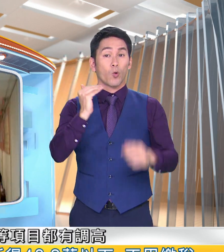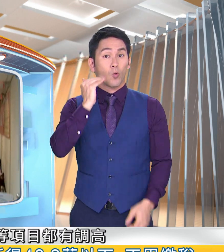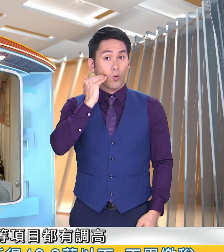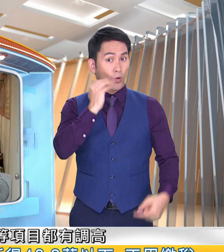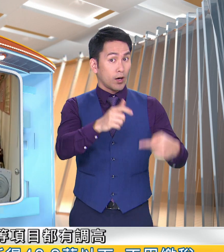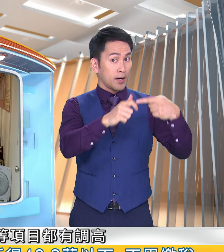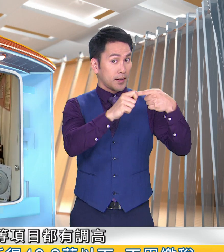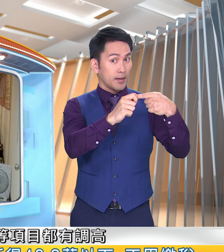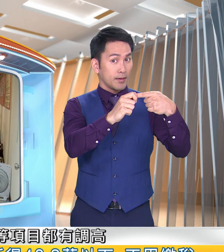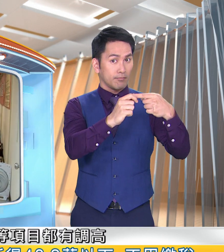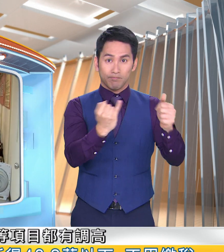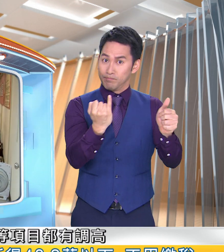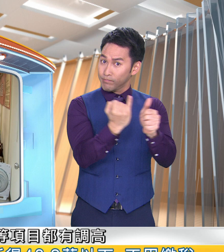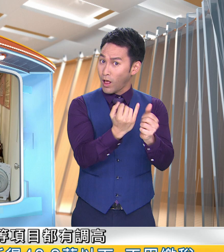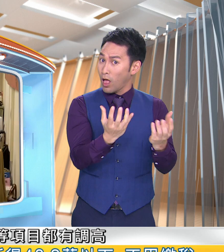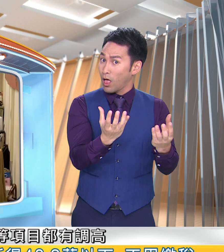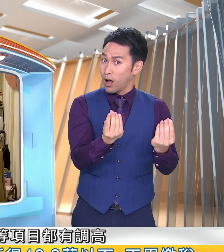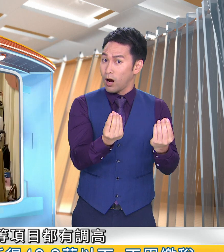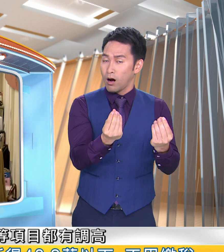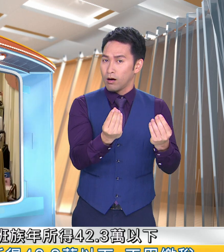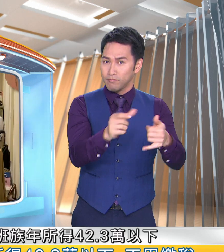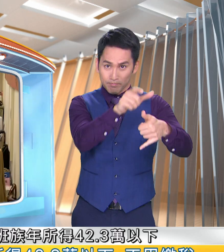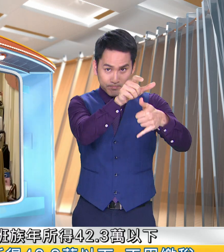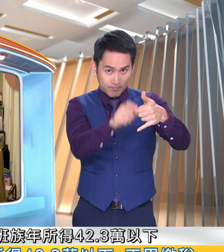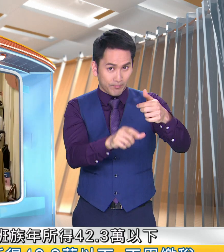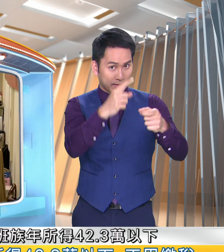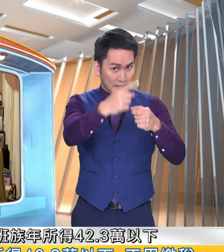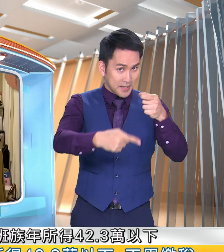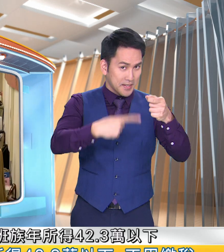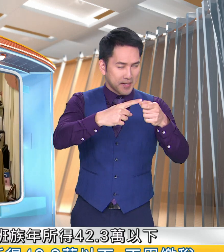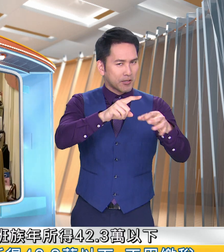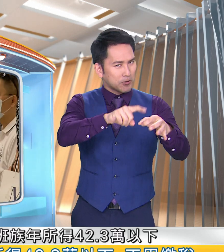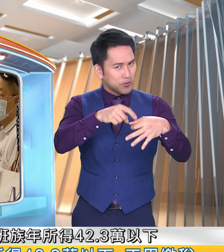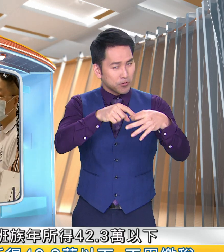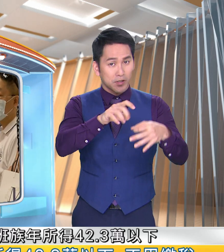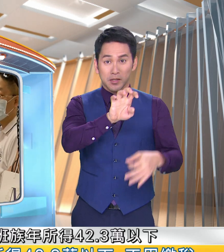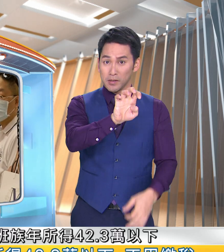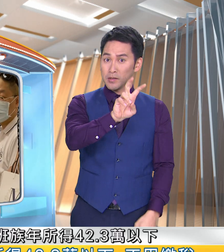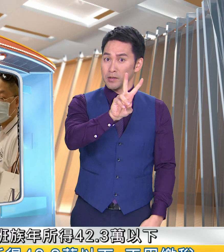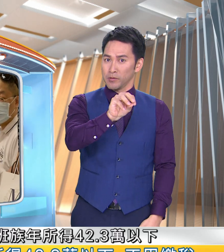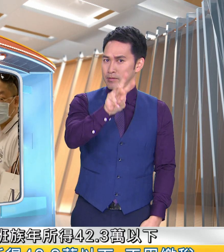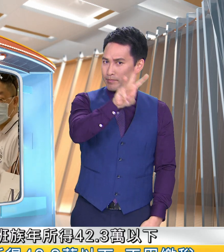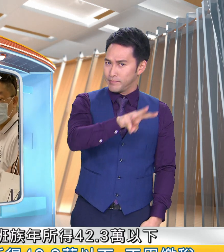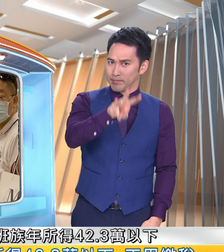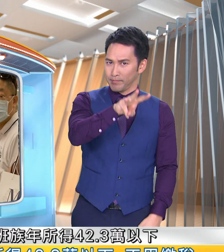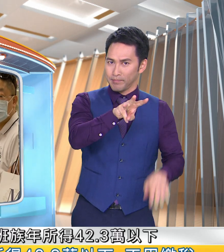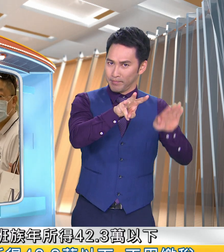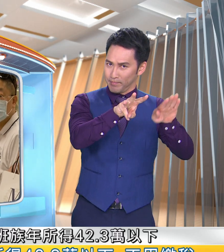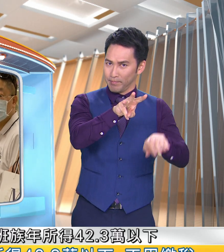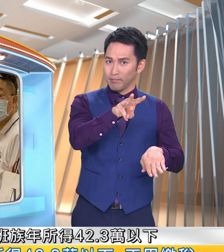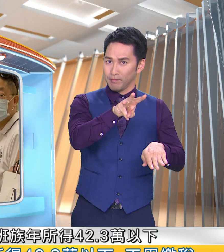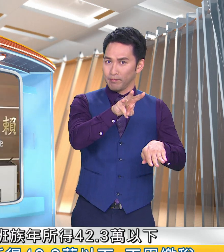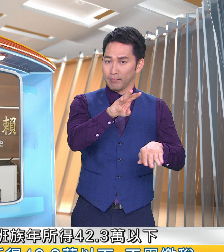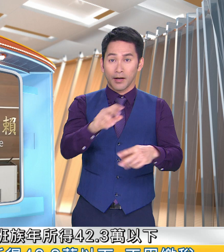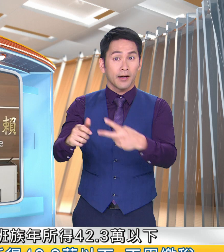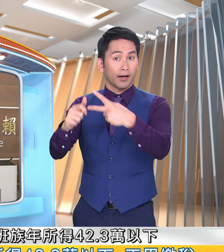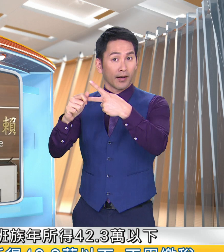等项目都有调高。其中，以单身的上班族年所得42.3万以